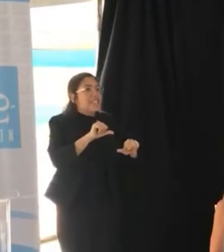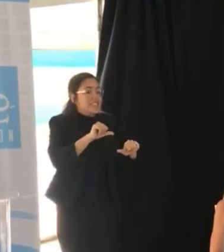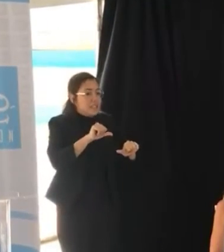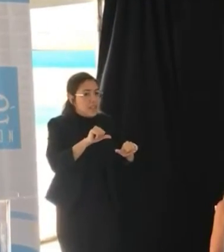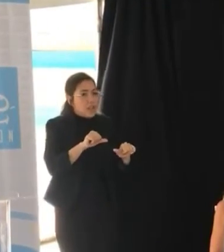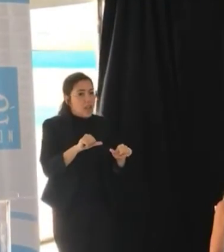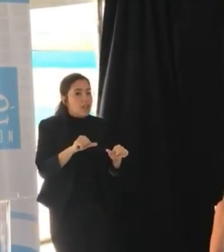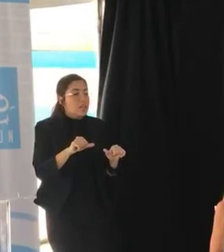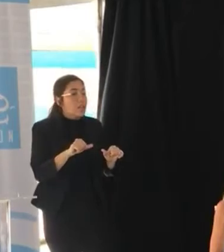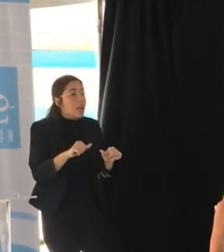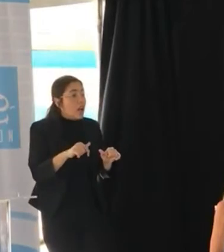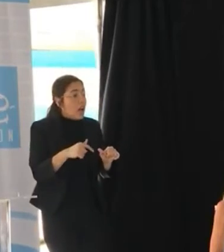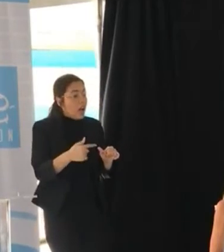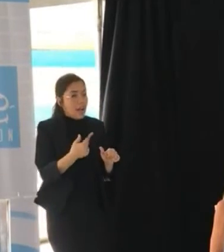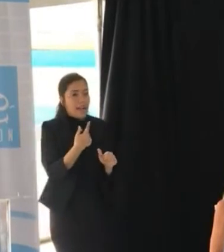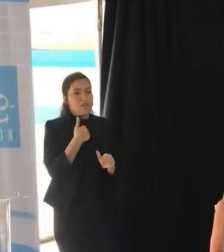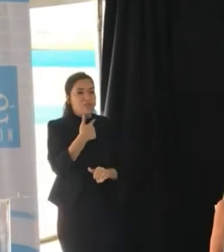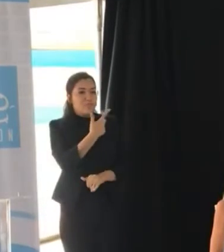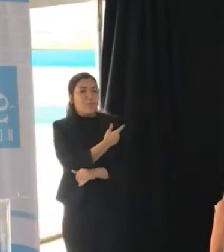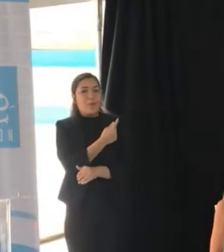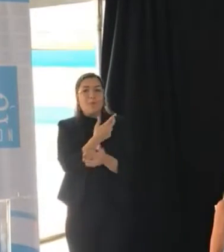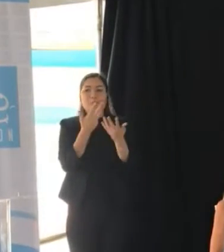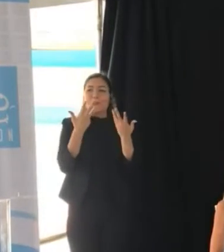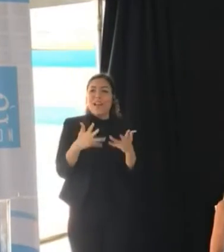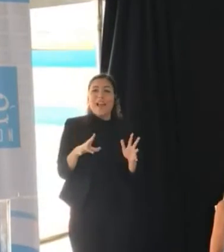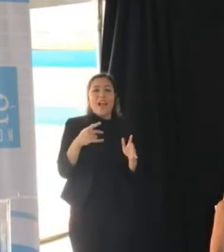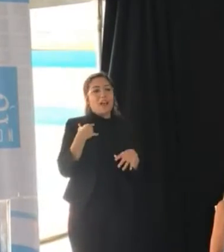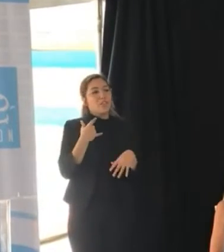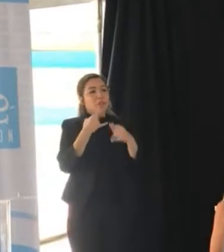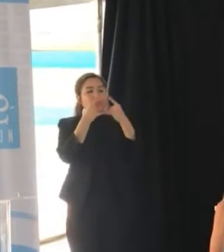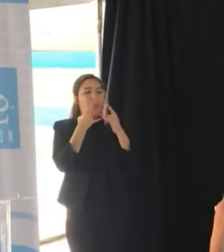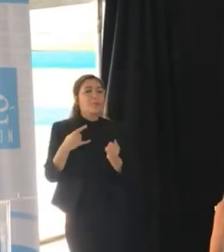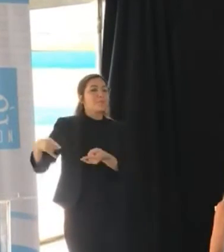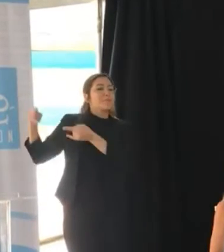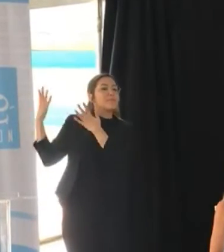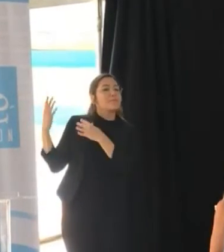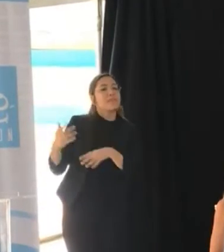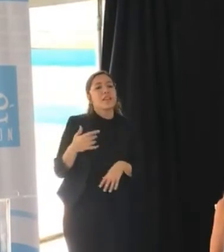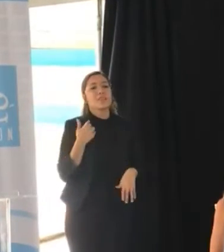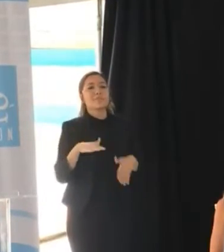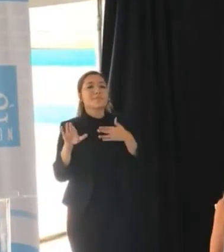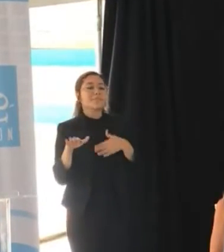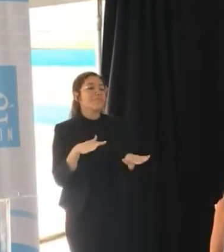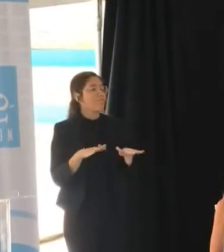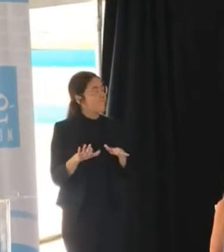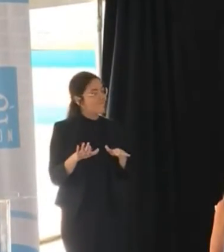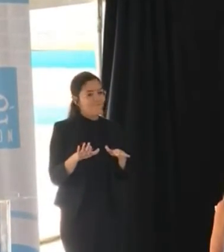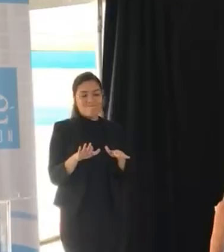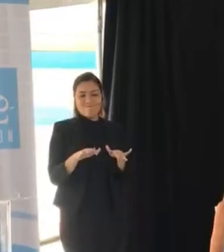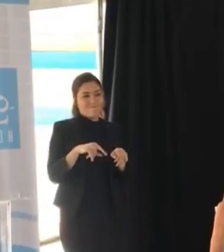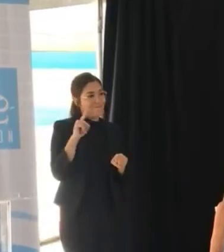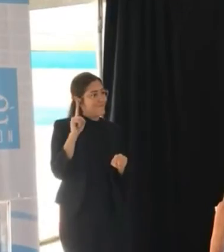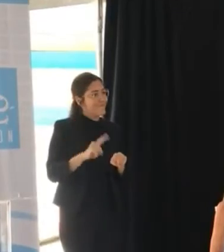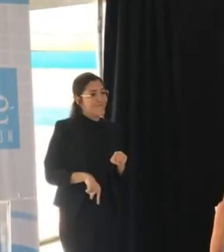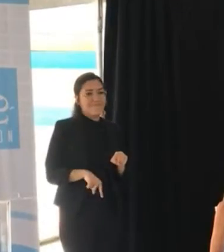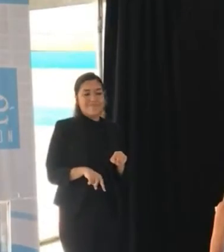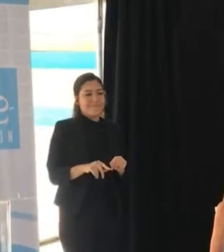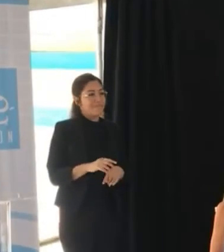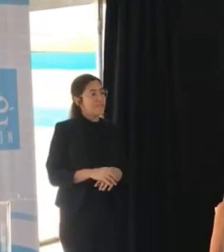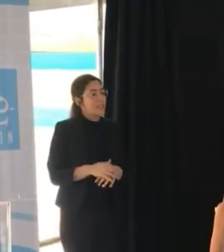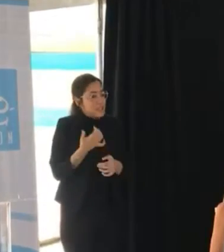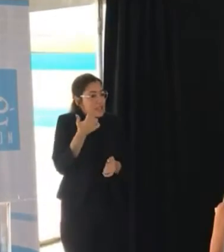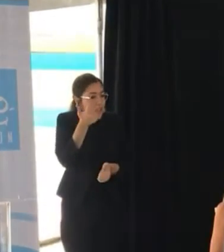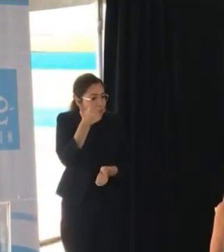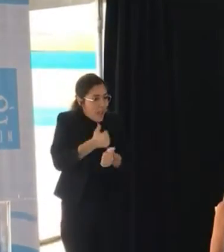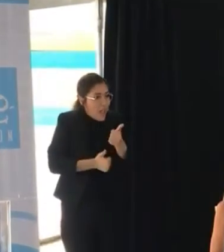la libertad de andar por ahí sin mi mascarilla. O sea, cada proceso se hace, ¿verdad?, basado en